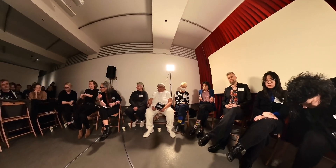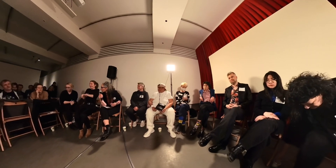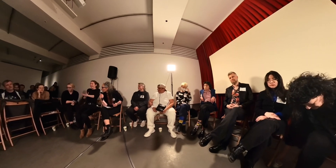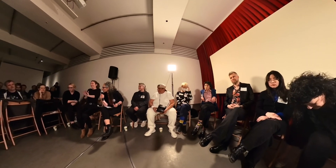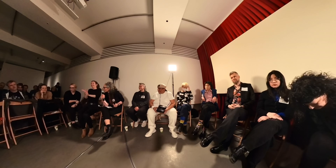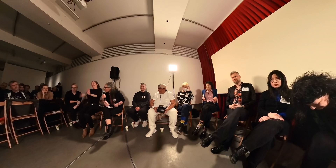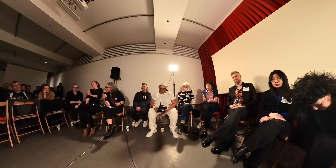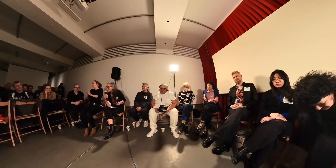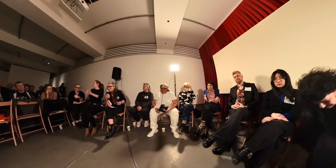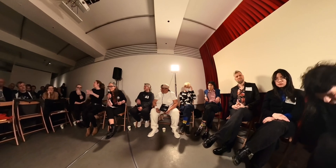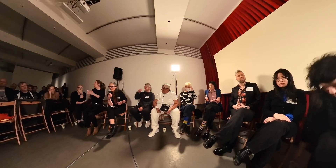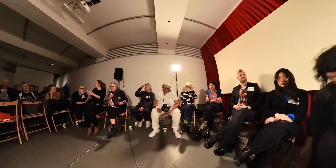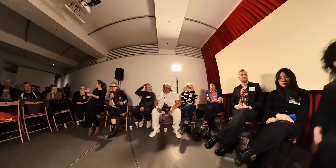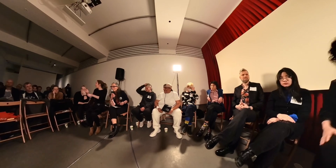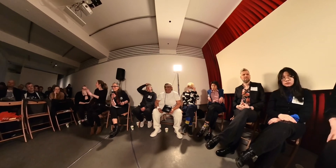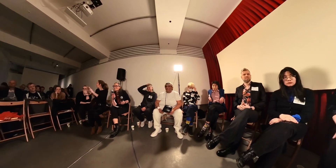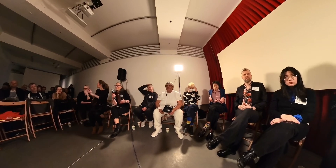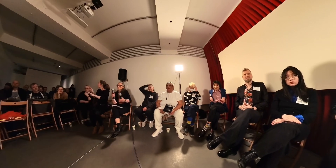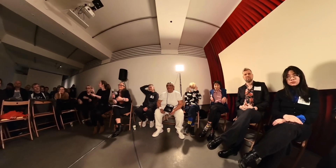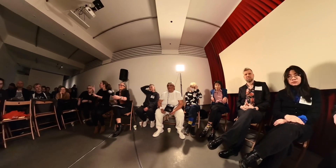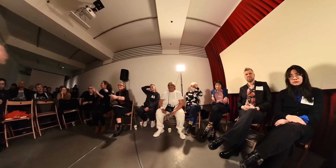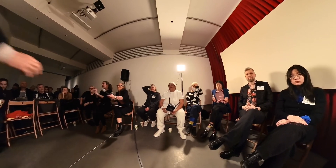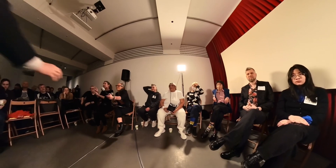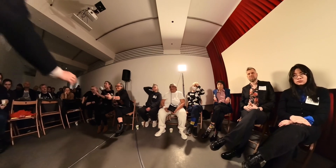publika, jestli jsou to zájemci.